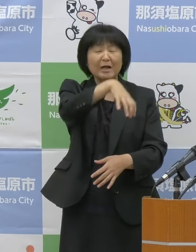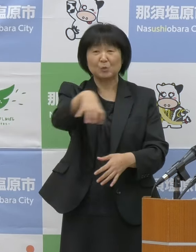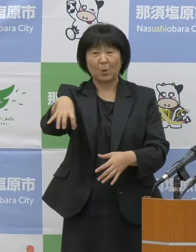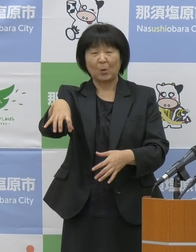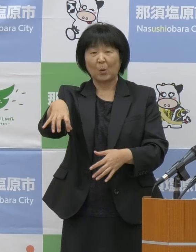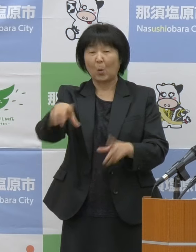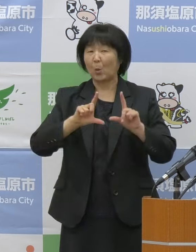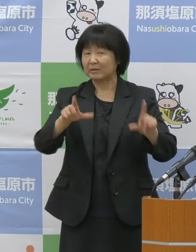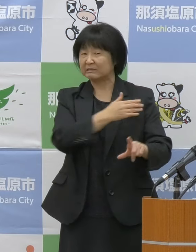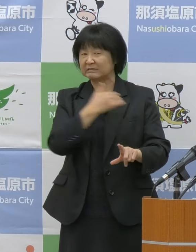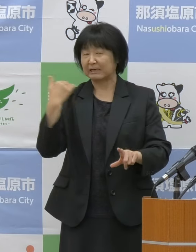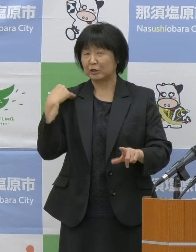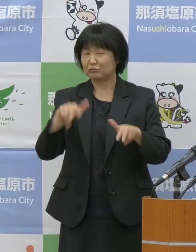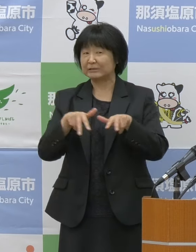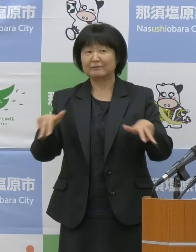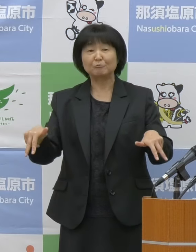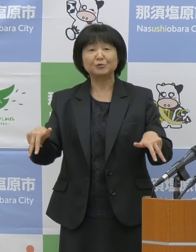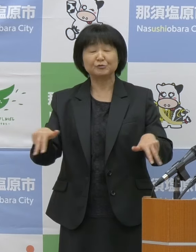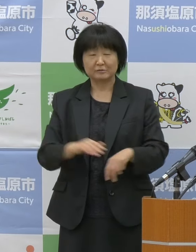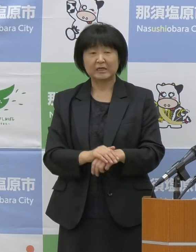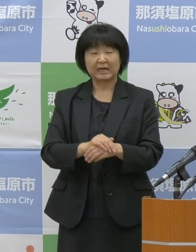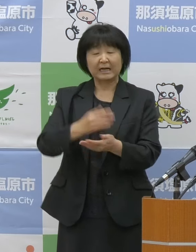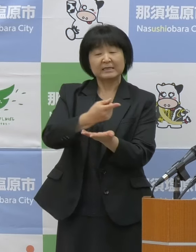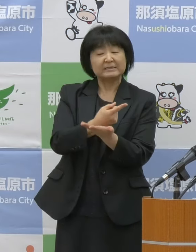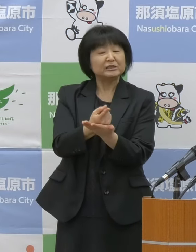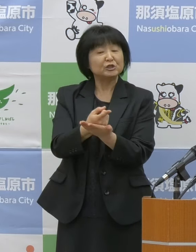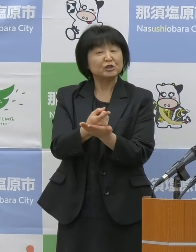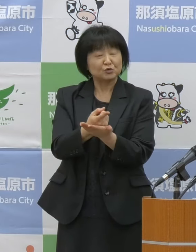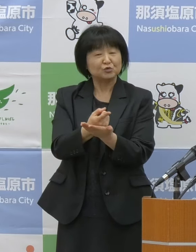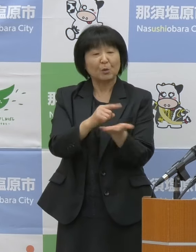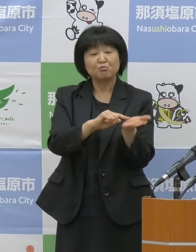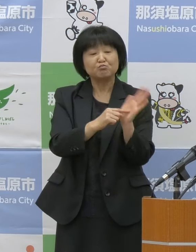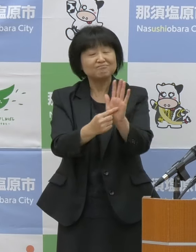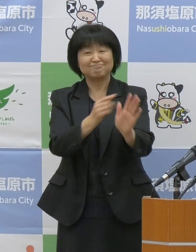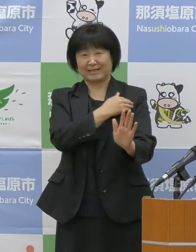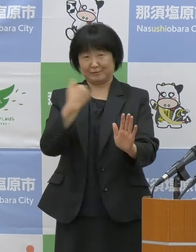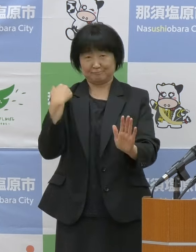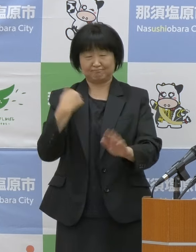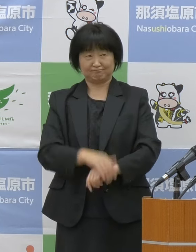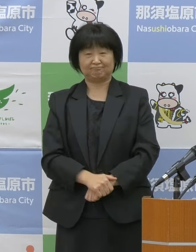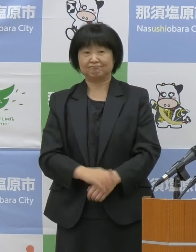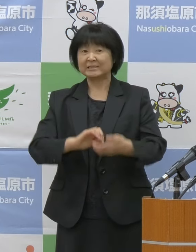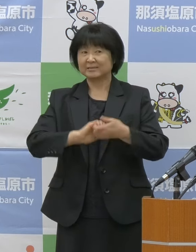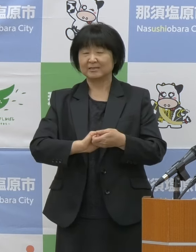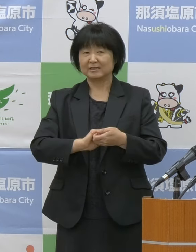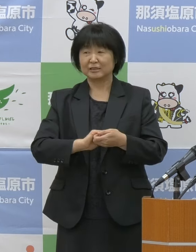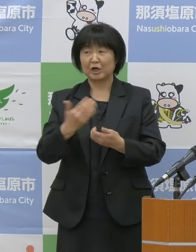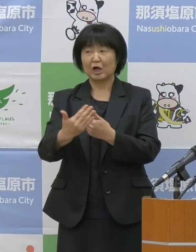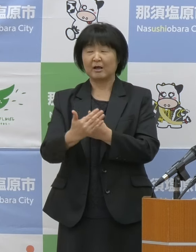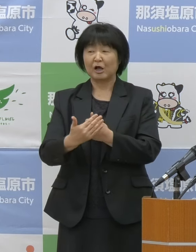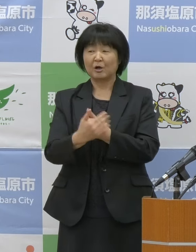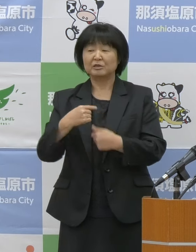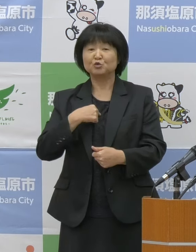システムによってですね、皆様に、地図上でお示しすることができます。ぜひ、周りの方